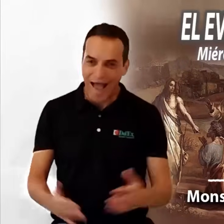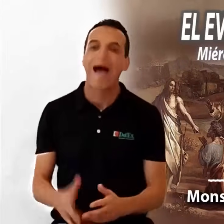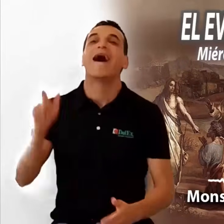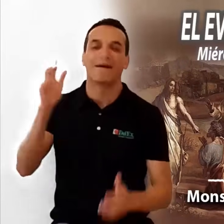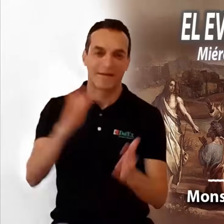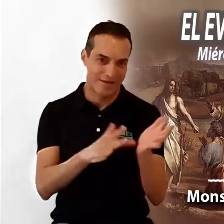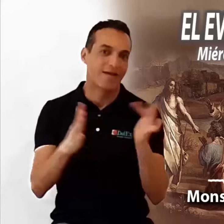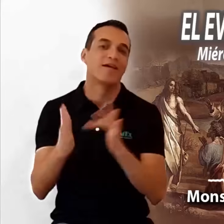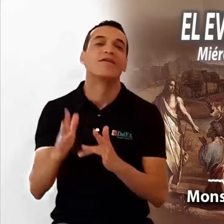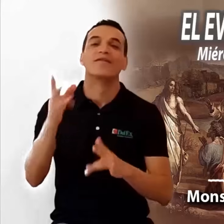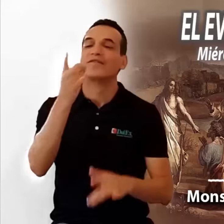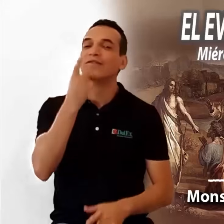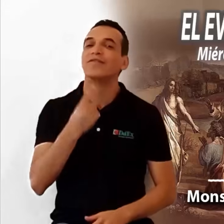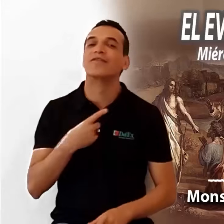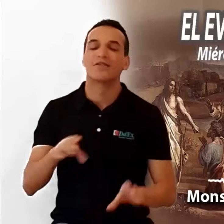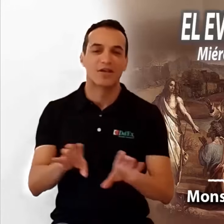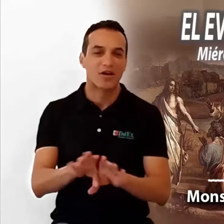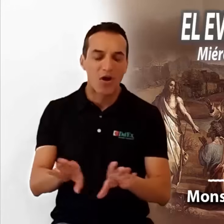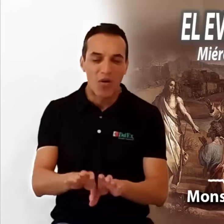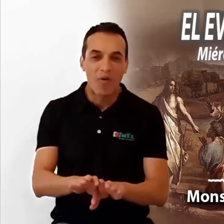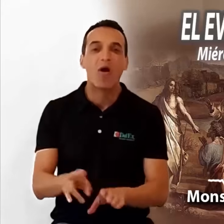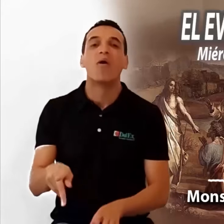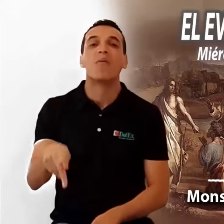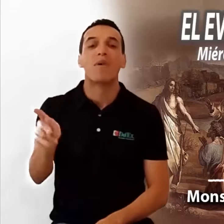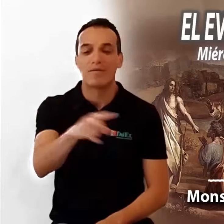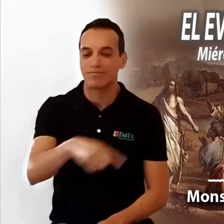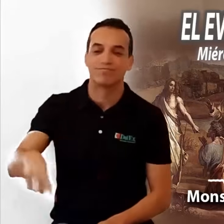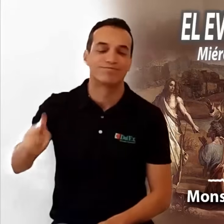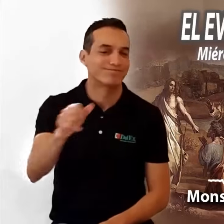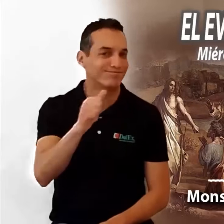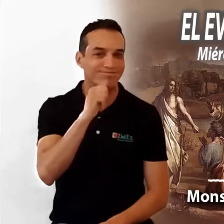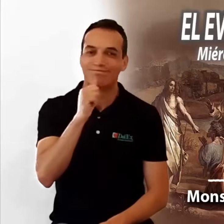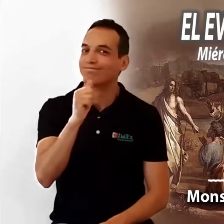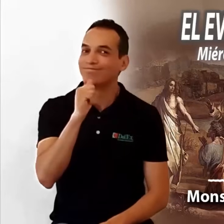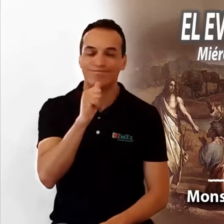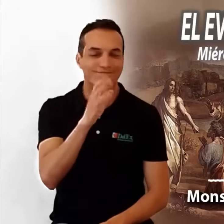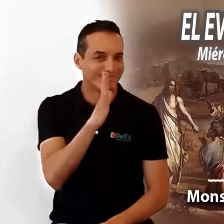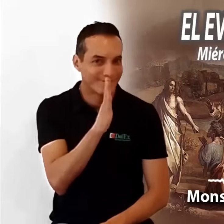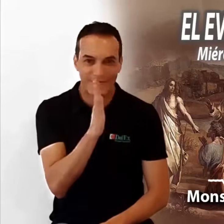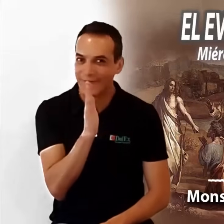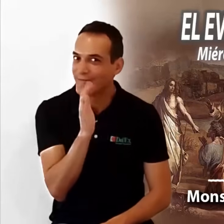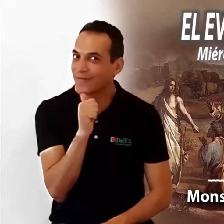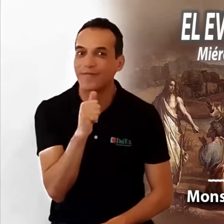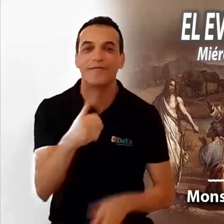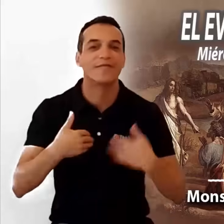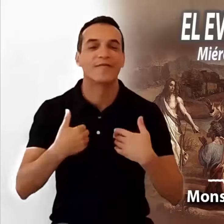ha enseñado el camino, pero nosotros aún no somos capaces de